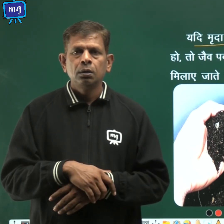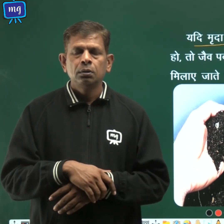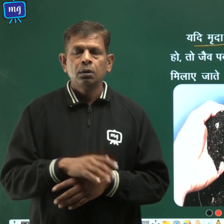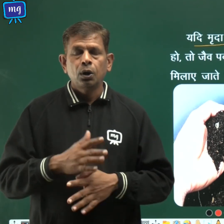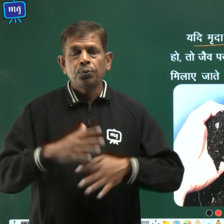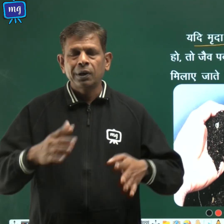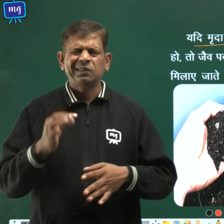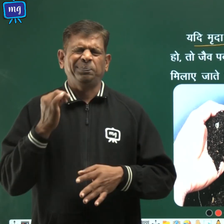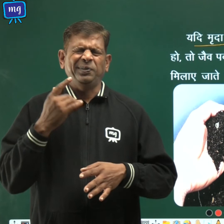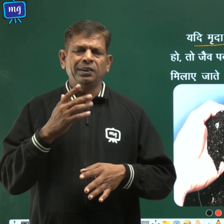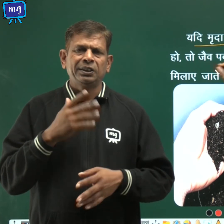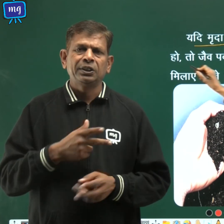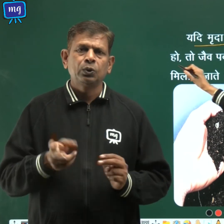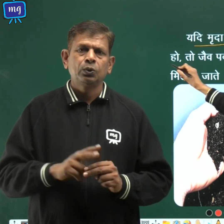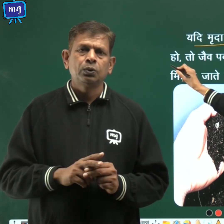अत्यधिक क्षारकीय हो